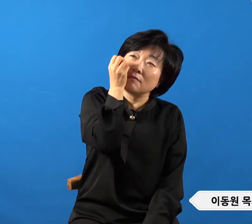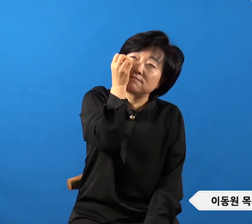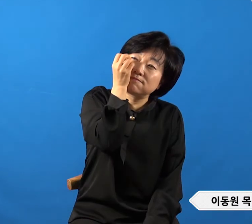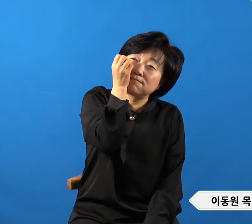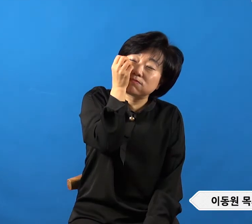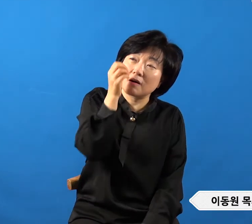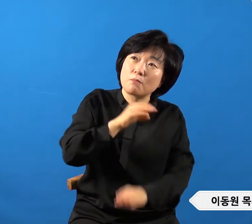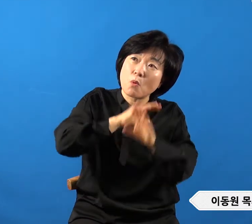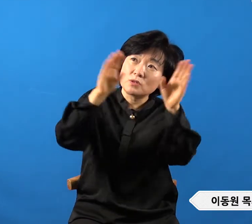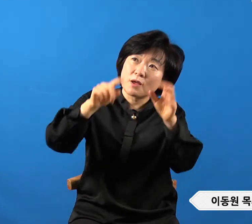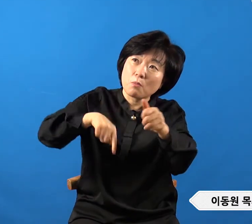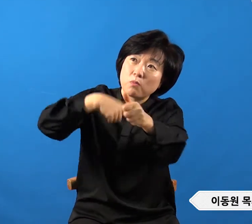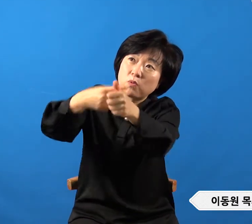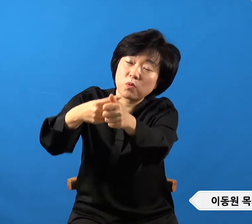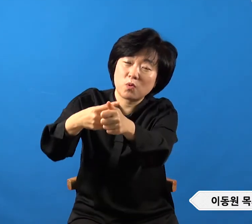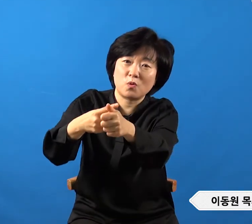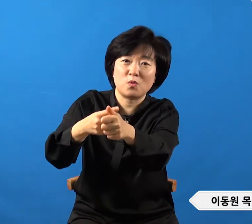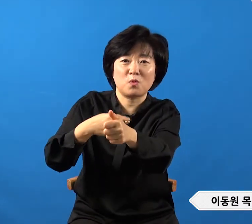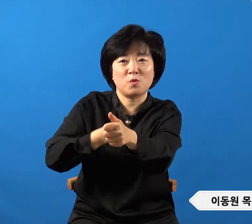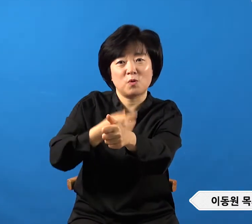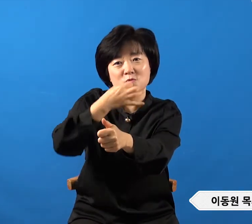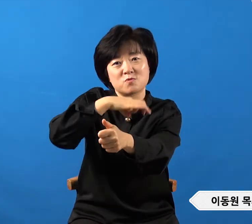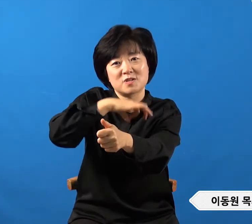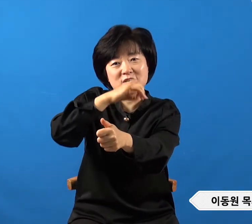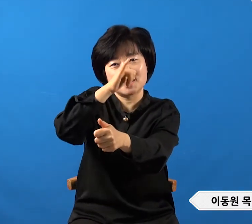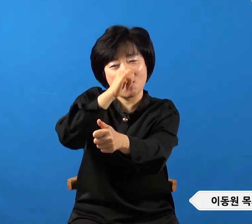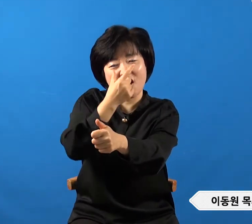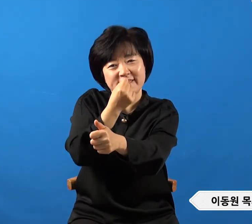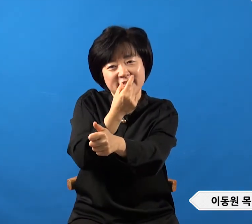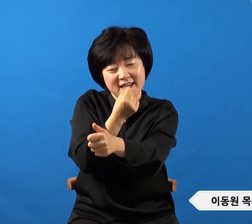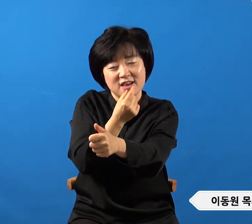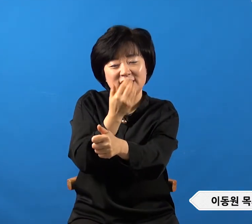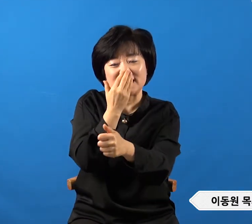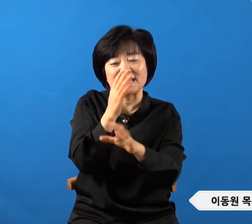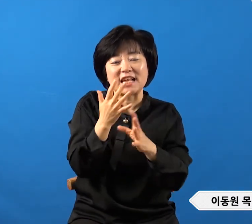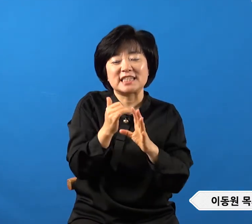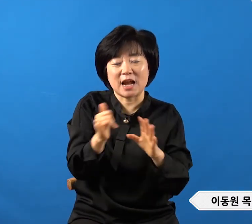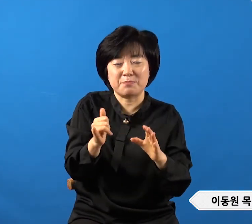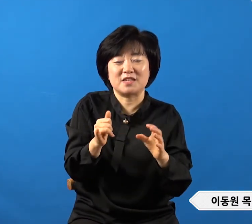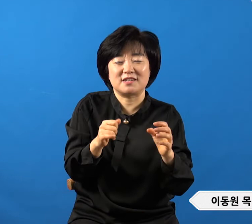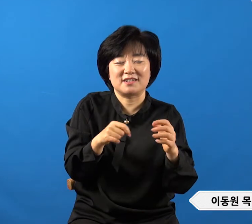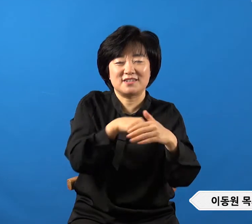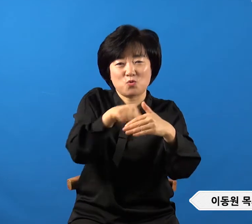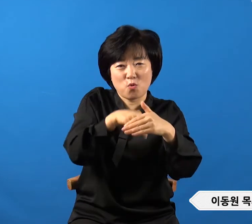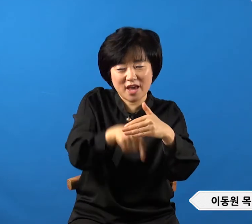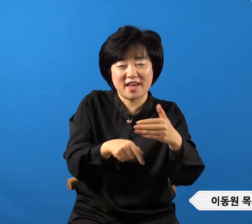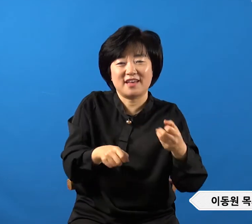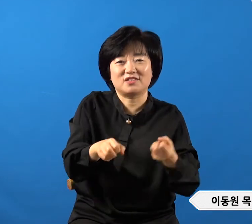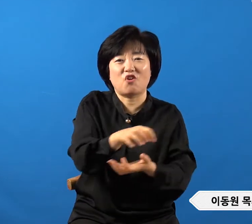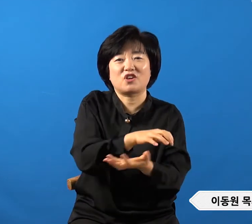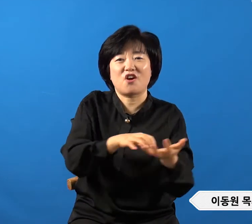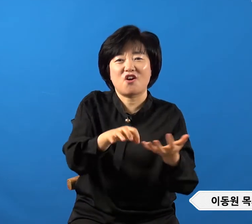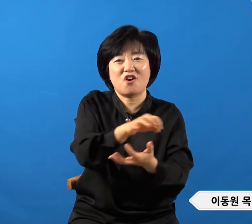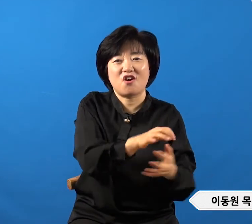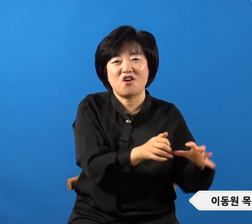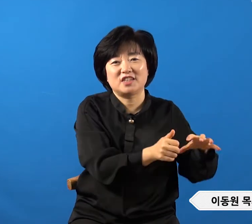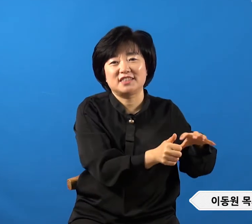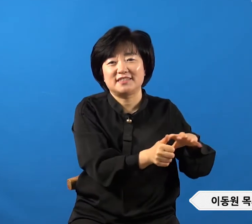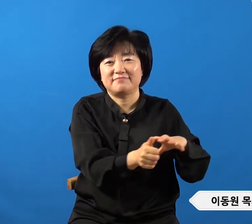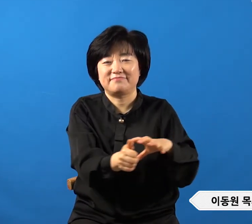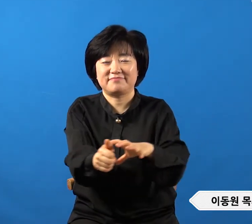저기에 붙어야 우리도 신상에 유리하다 판단한 나머지 이스라엘 백성이 아니면서도 섞여서 같이 출애굽을